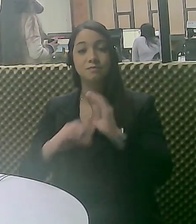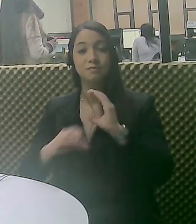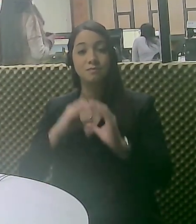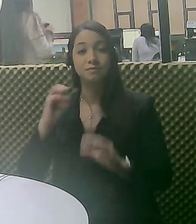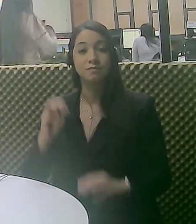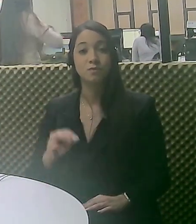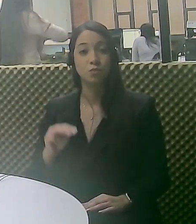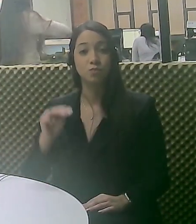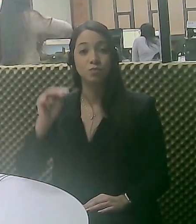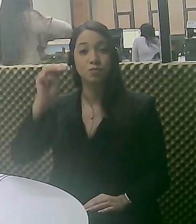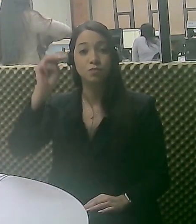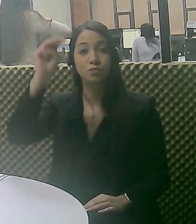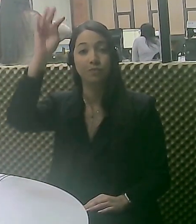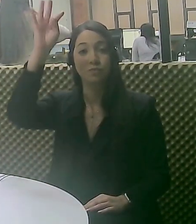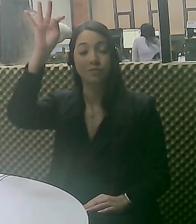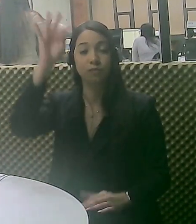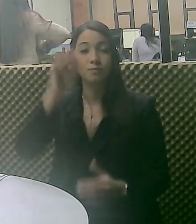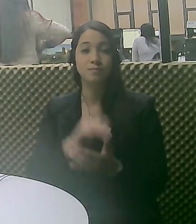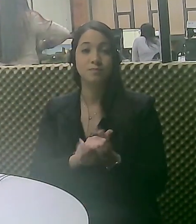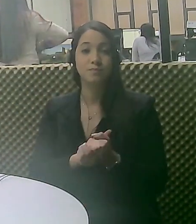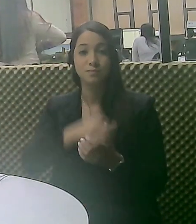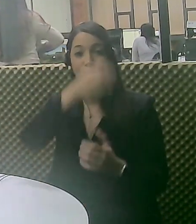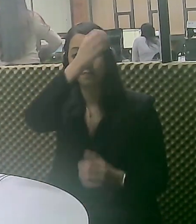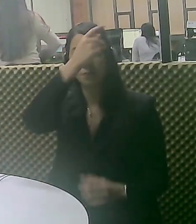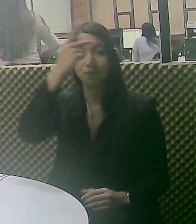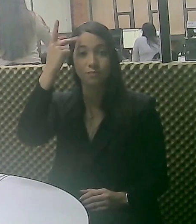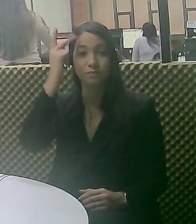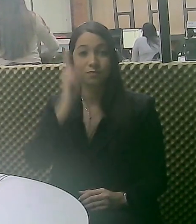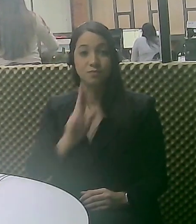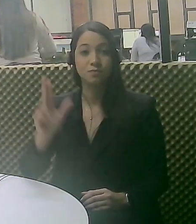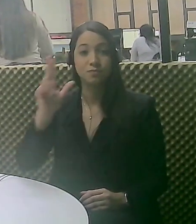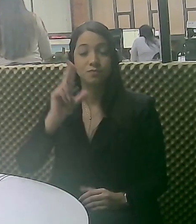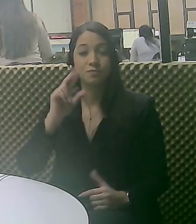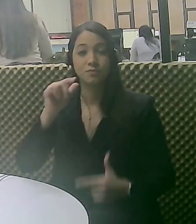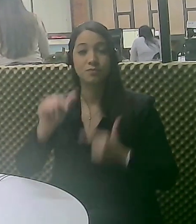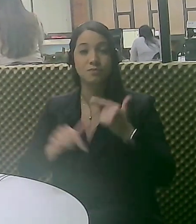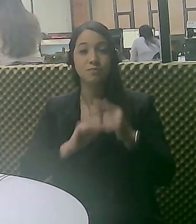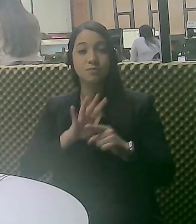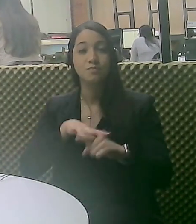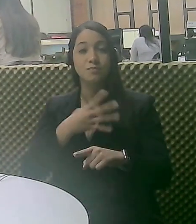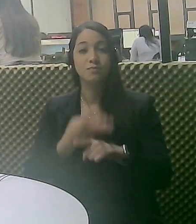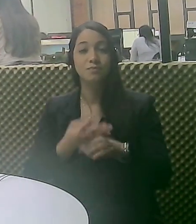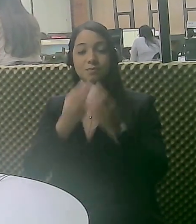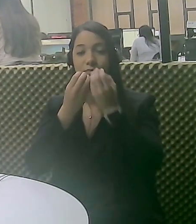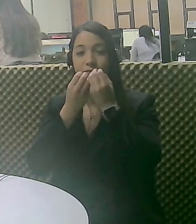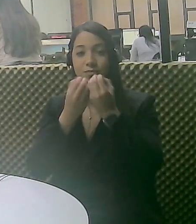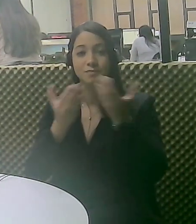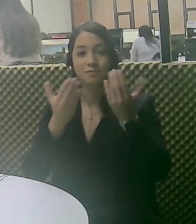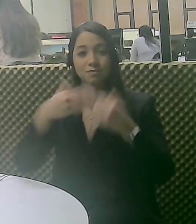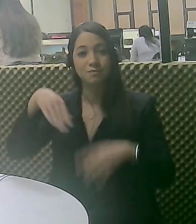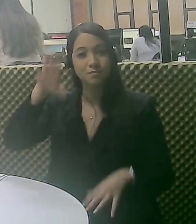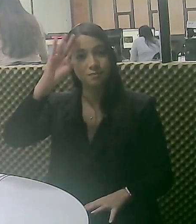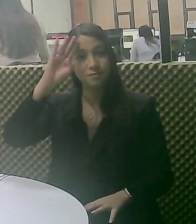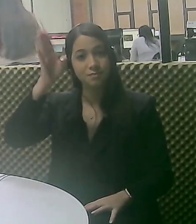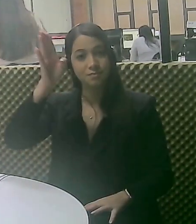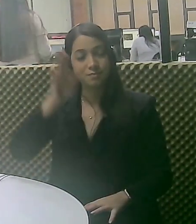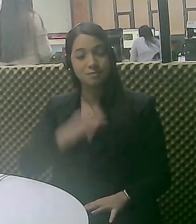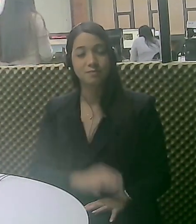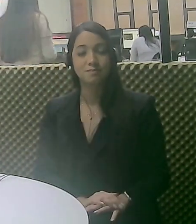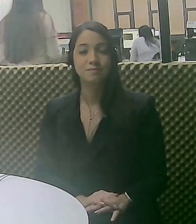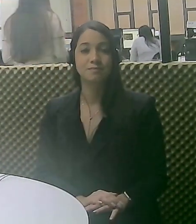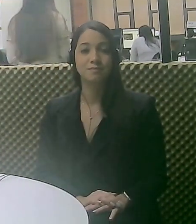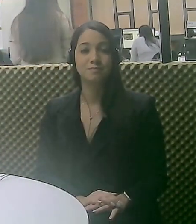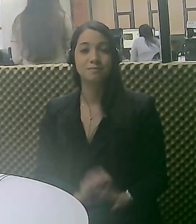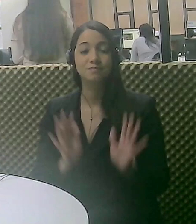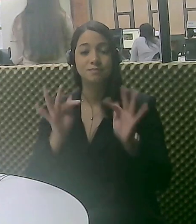Governo e Comunicação, Marco Túlio de Castro Kalimann. Prefeitura de Uberlândia. Fazer mais, fazer bem. Até a